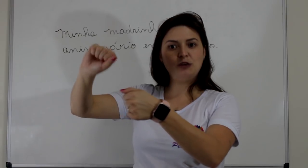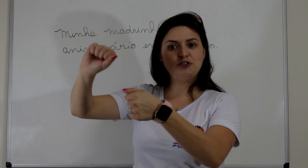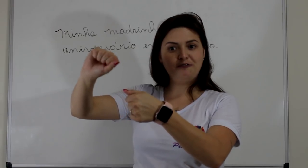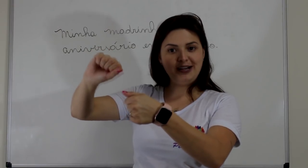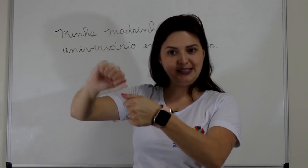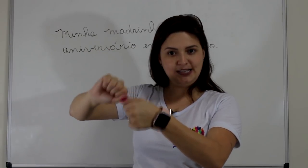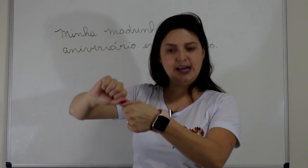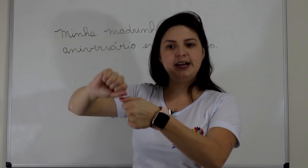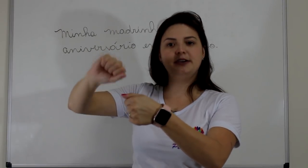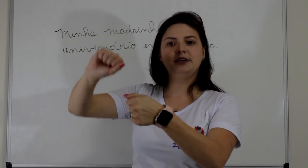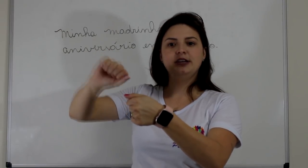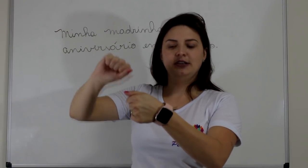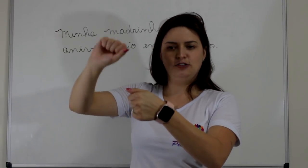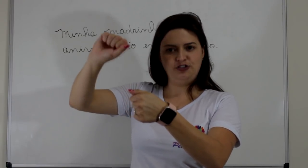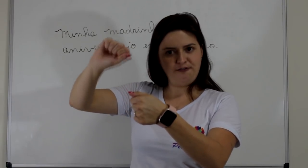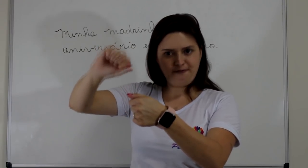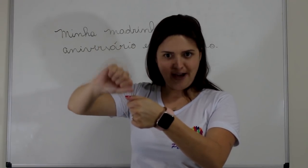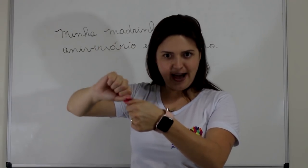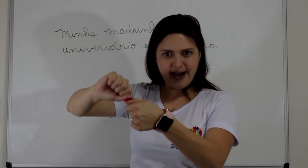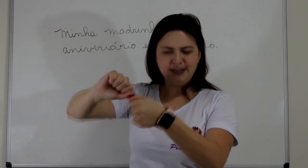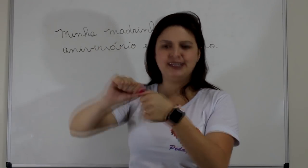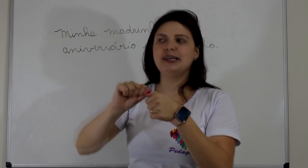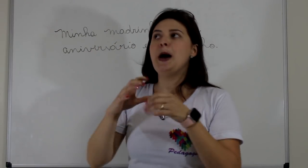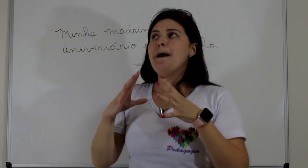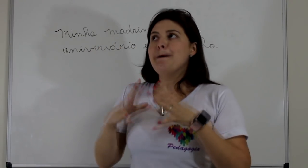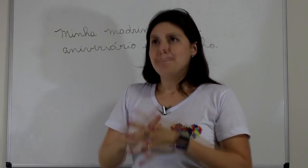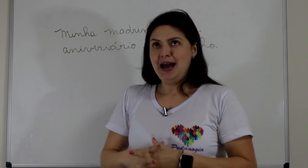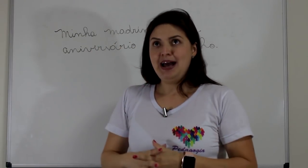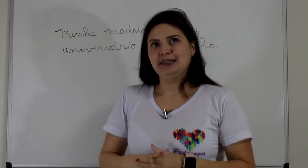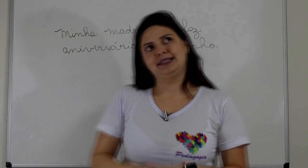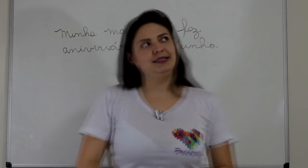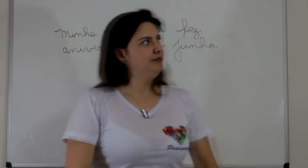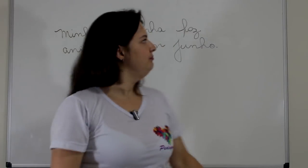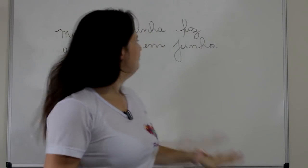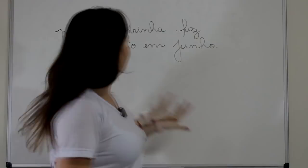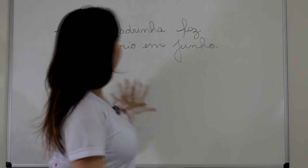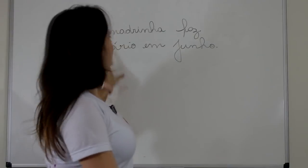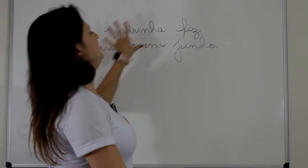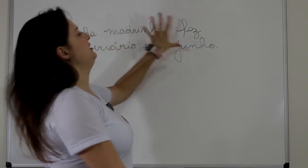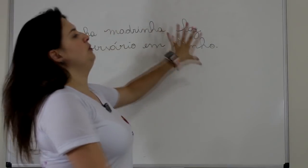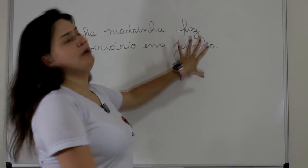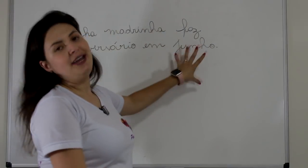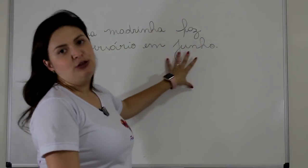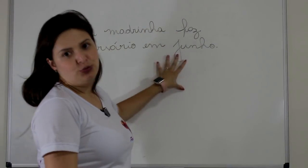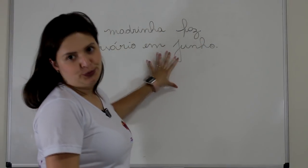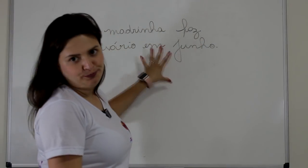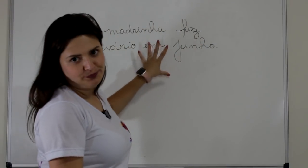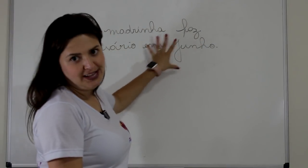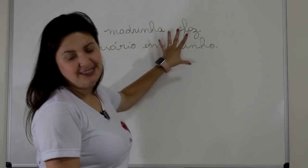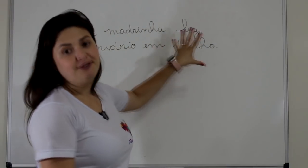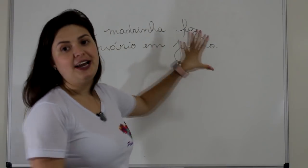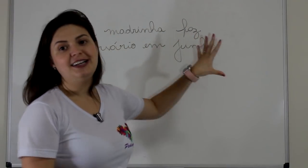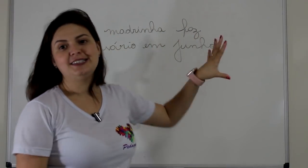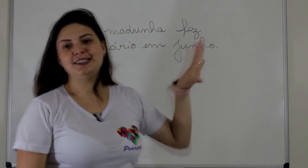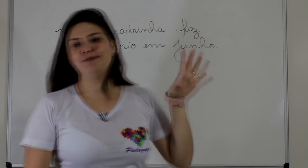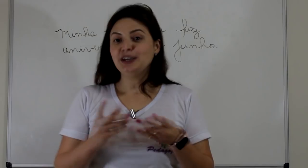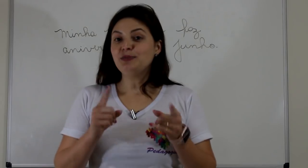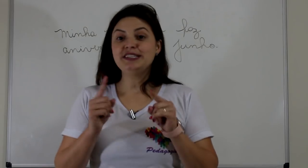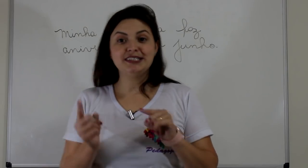de fazer, de faz. Mas, nesse momento, nessa frase, não precisa